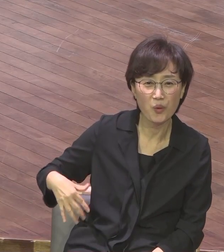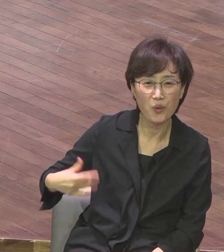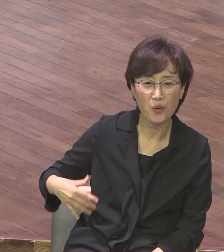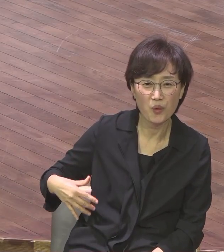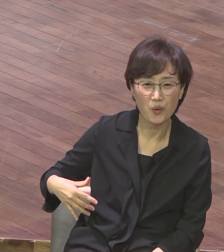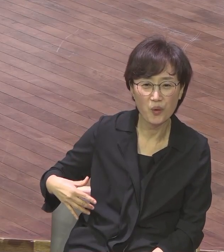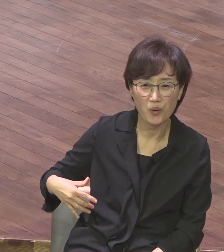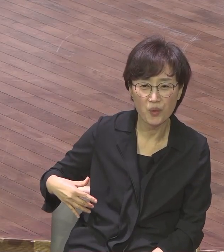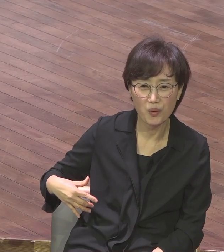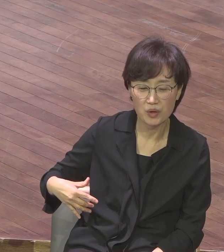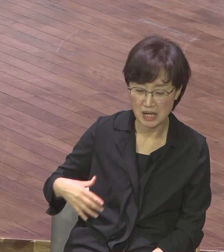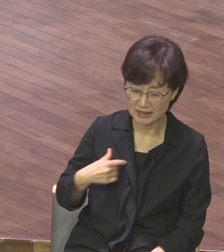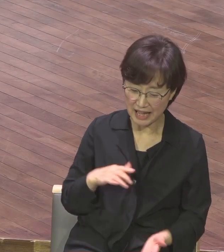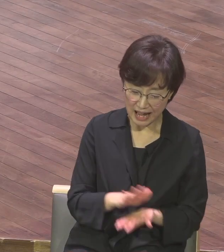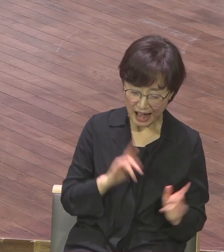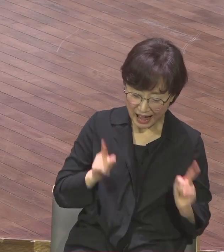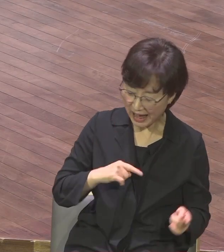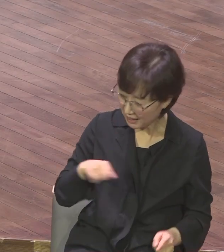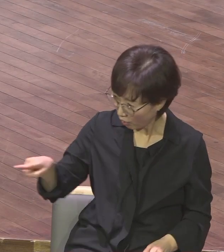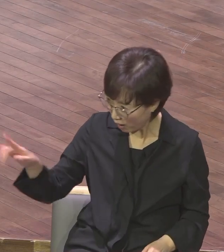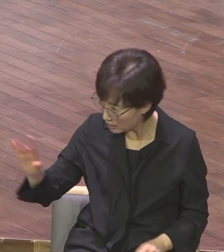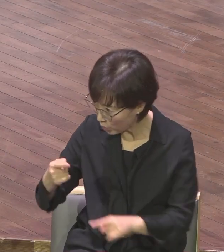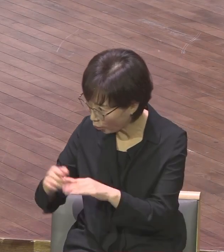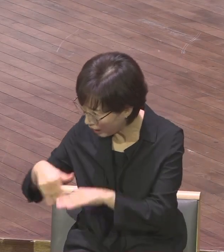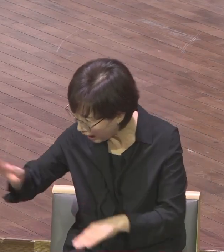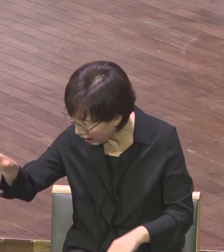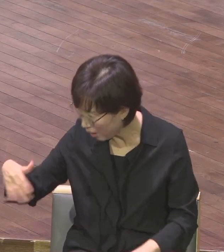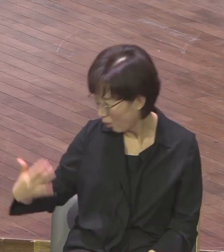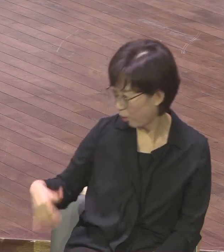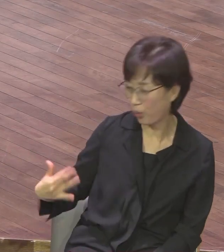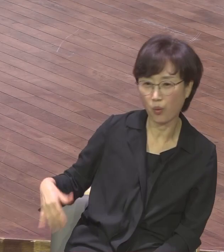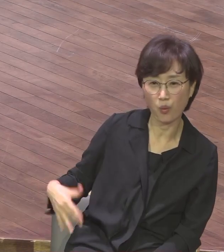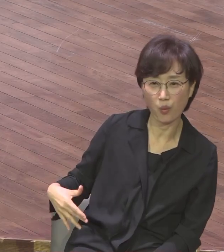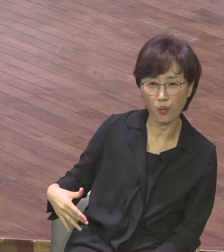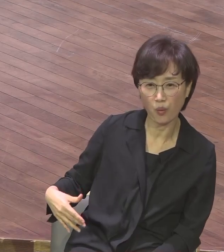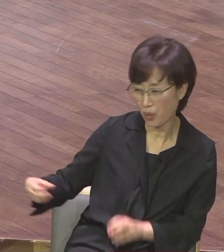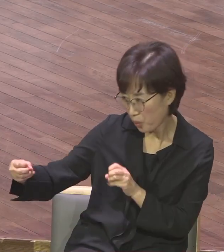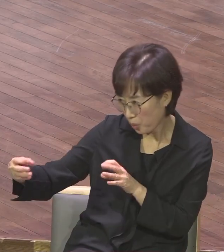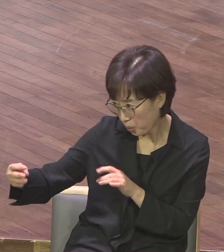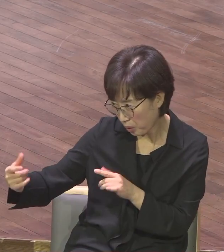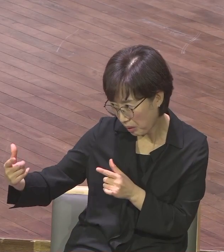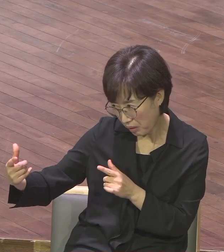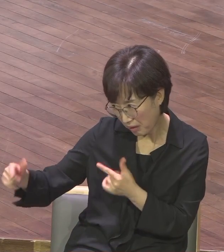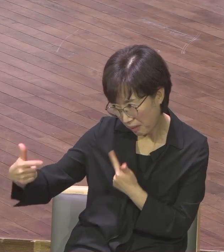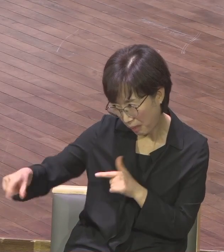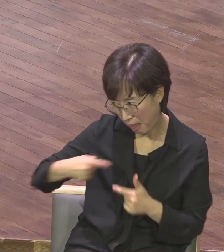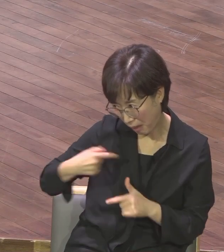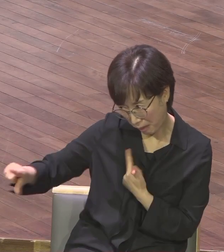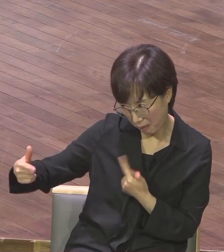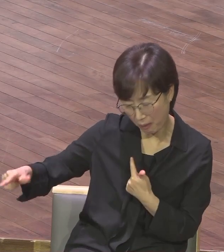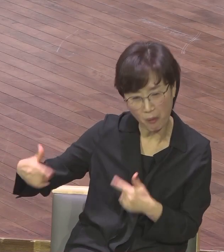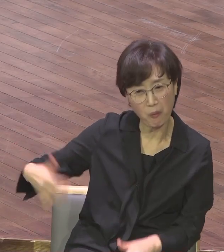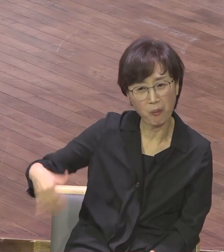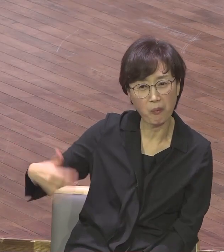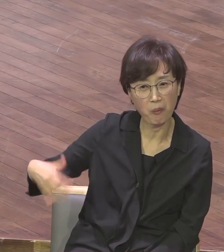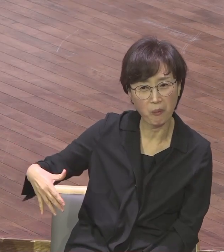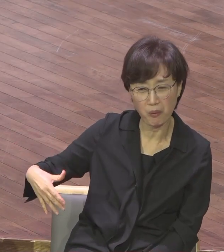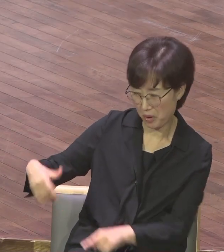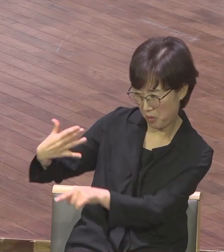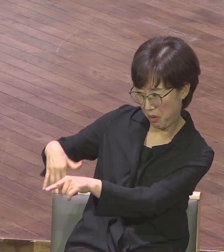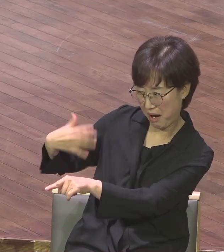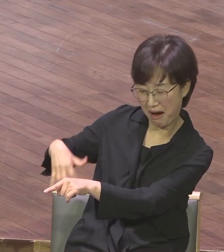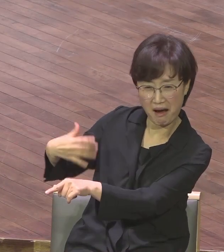시간 되면 막 놀러 가는 게 아니라 교회가 달라. 대화해 보면 달라. 가치관이 달라. 형이 상학 정도가